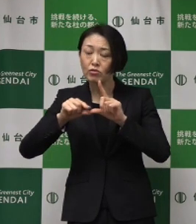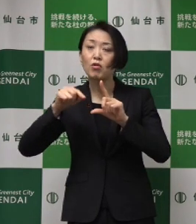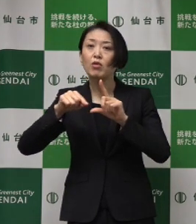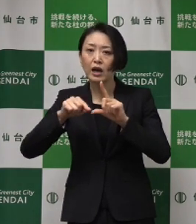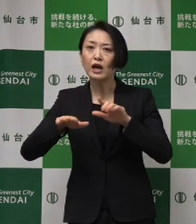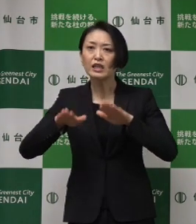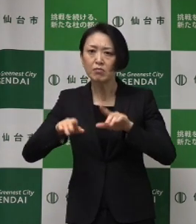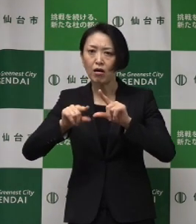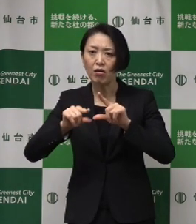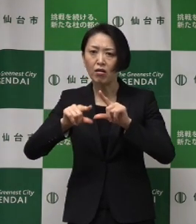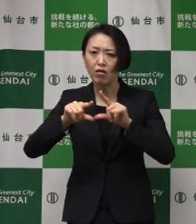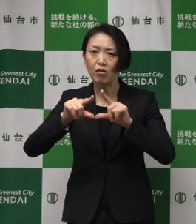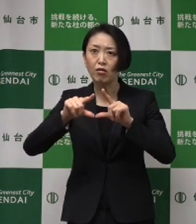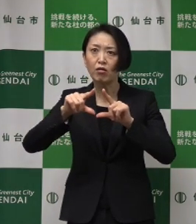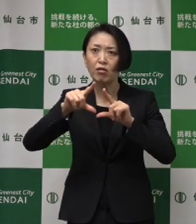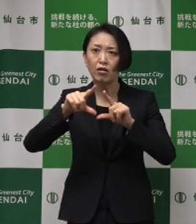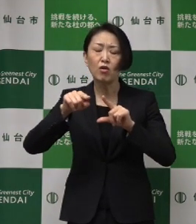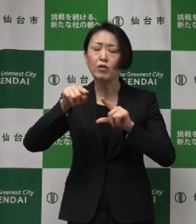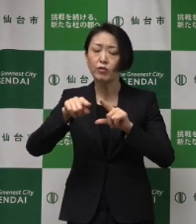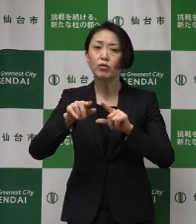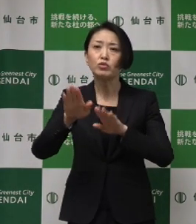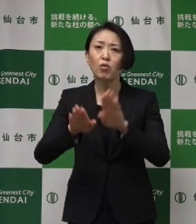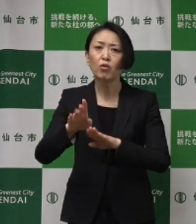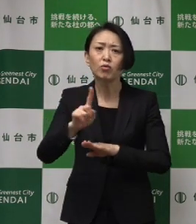況になっているんですが、その受け止めどのようにされてますでしょうか。